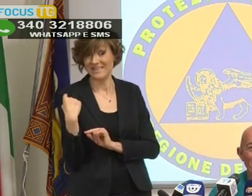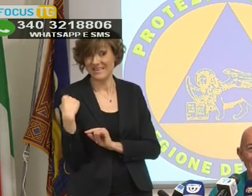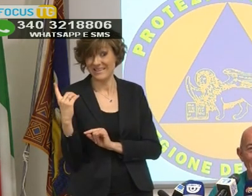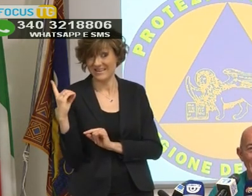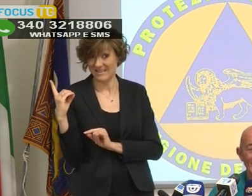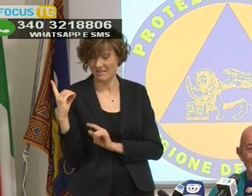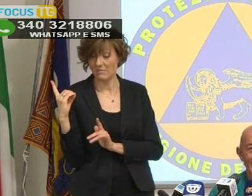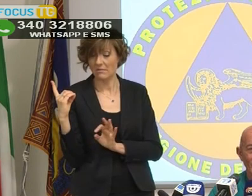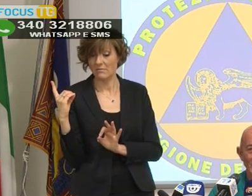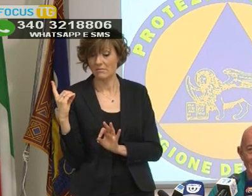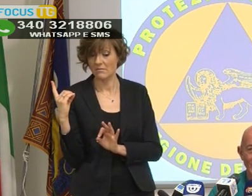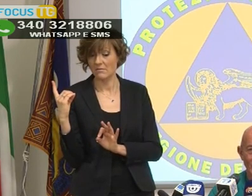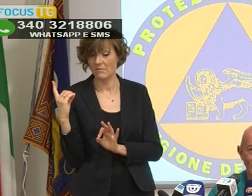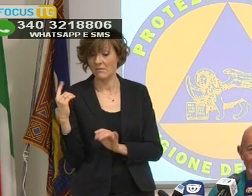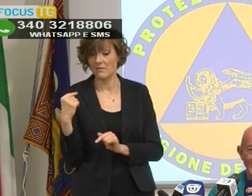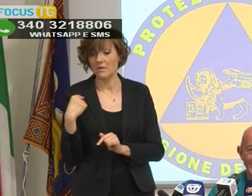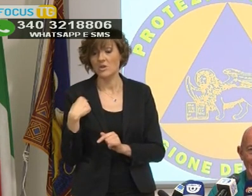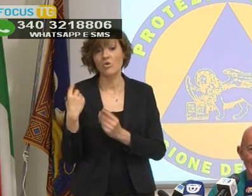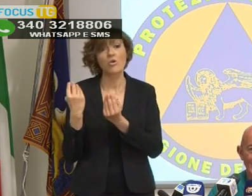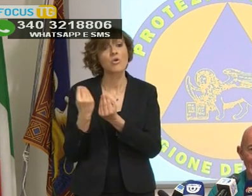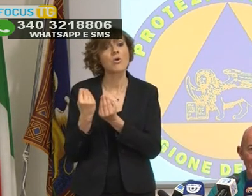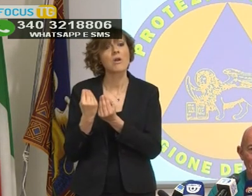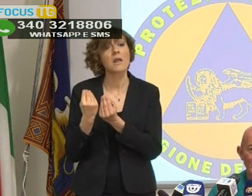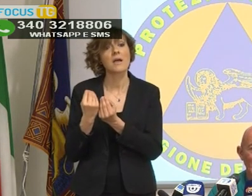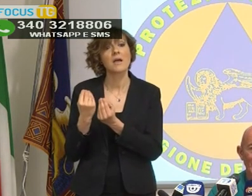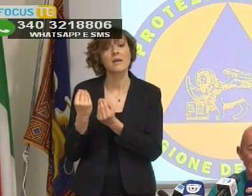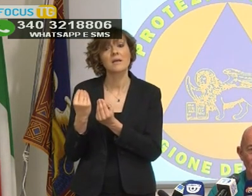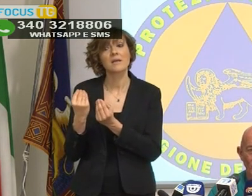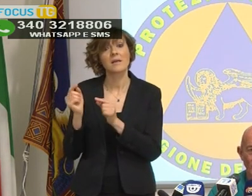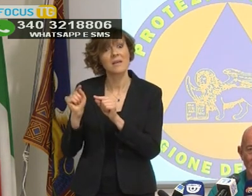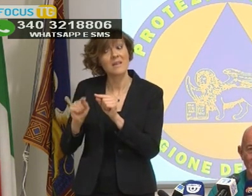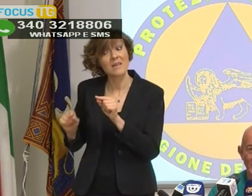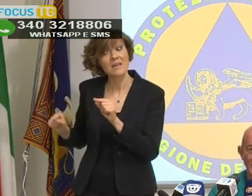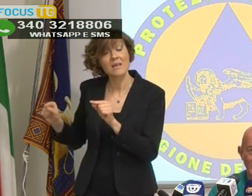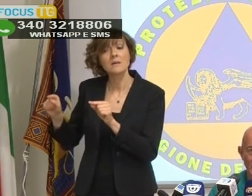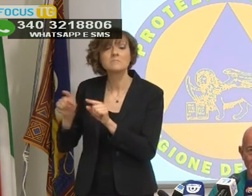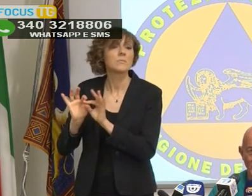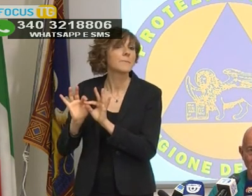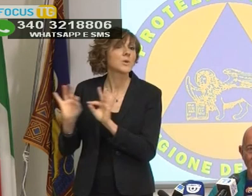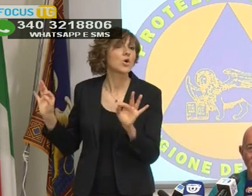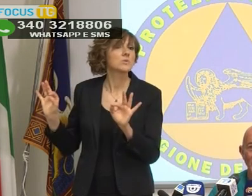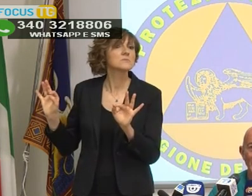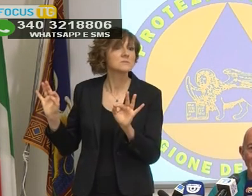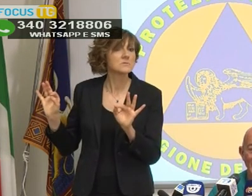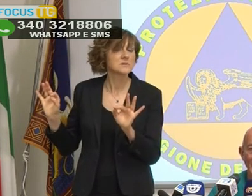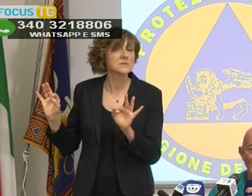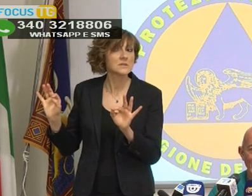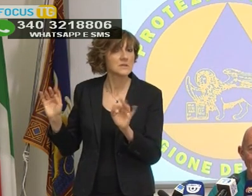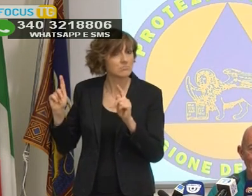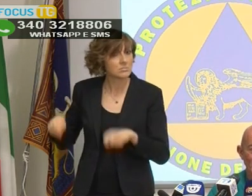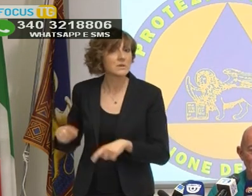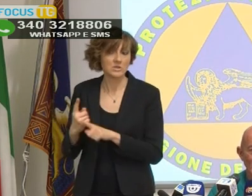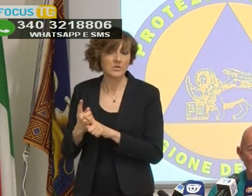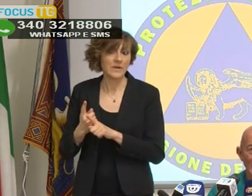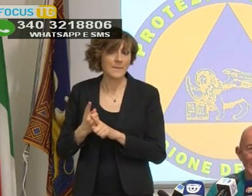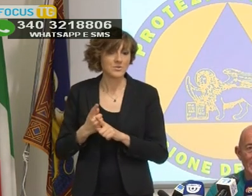domenica, ho sentito i colleghi delle altre hub, sono pronti a partire, quindi dovremmo velocemente